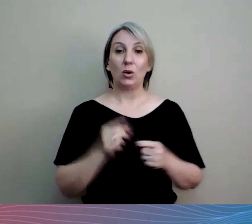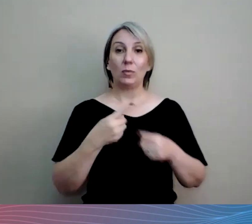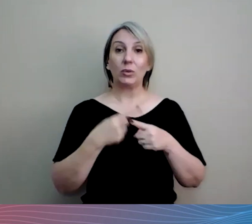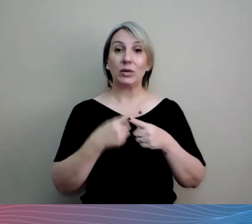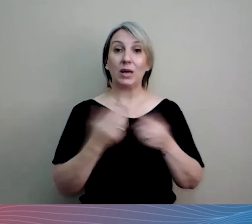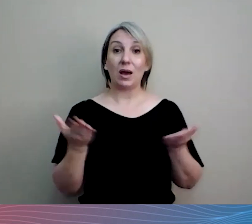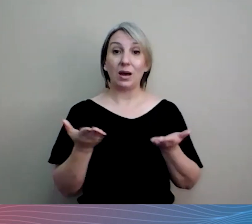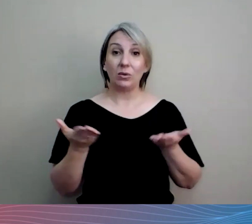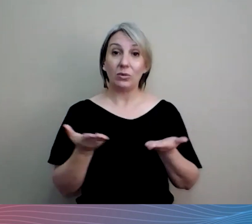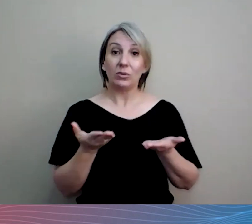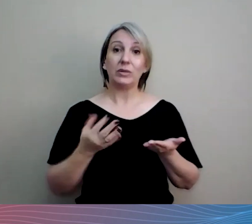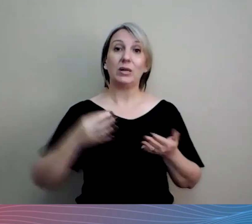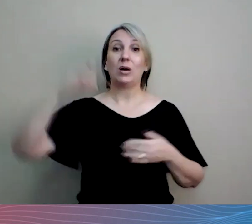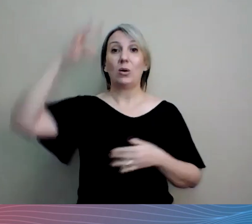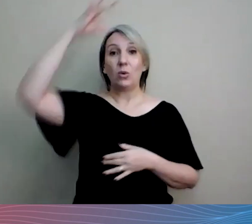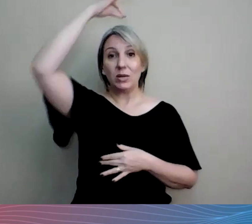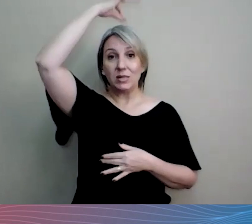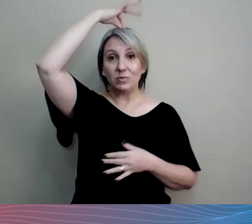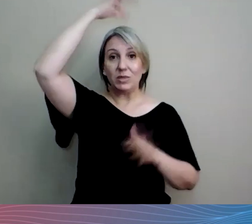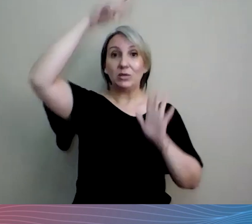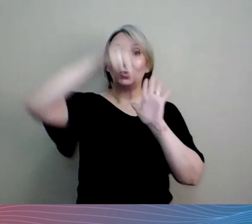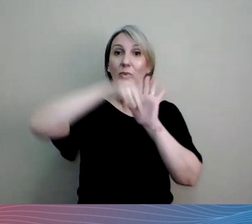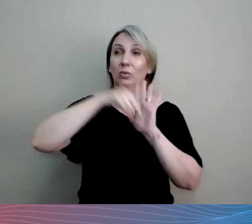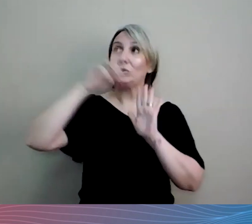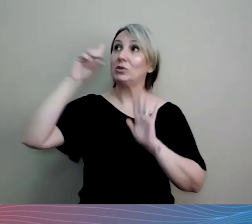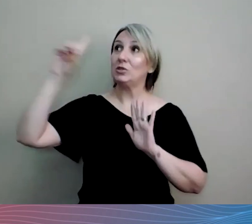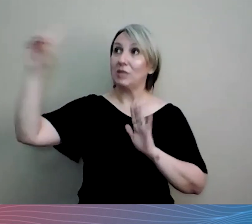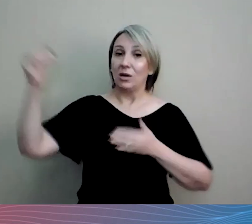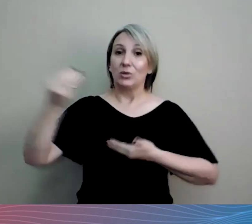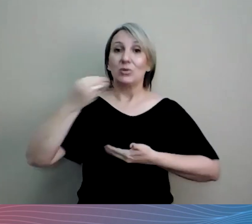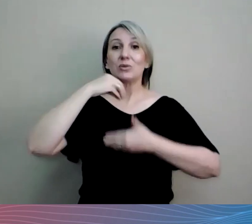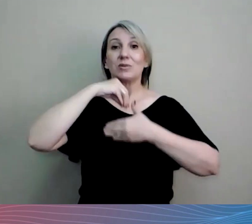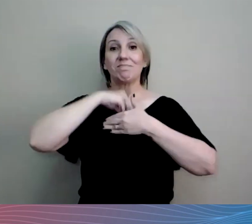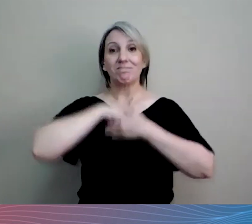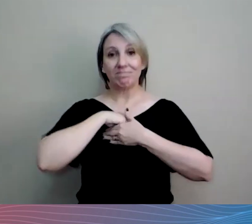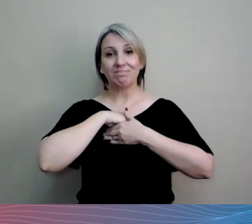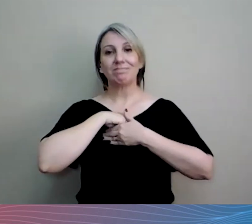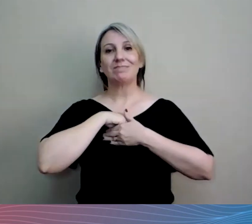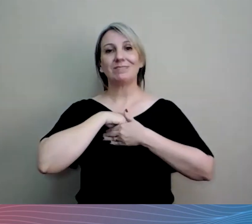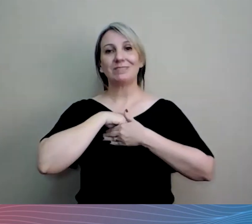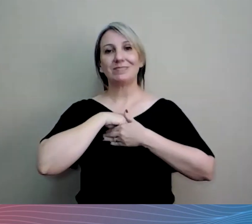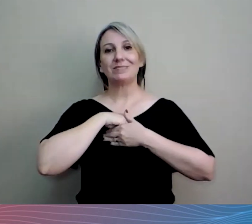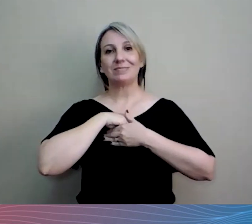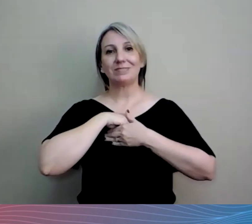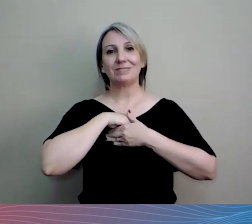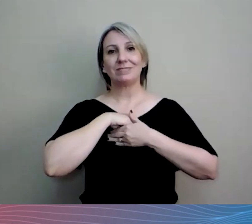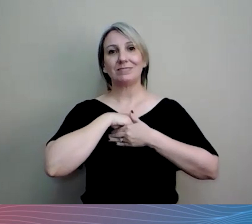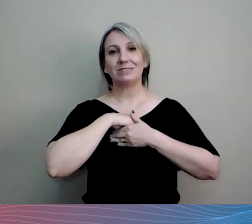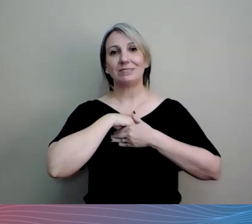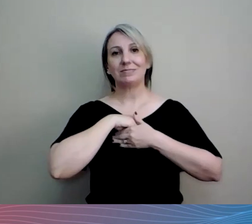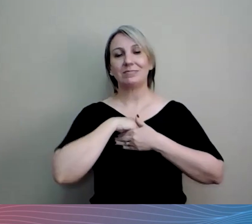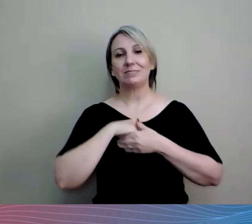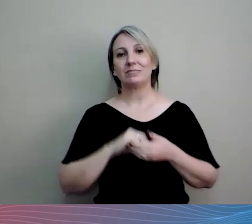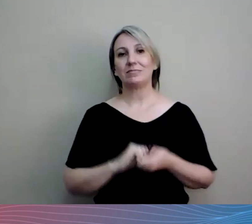vós. Então aqui já tem um. Quem habita em nós? O Espírito de Deus habita em nós. E